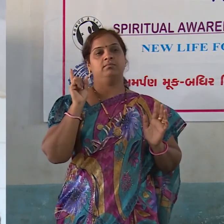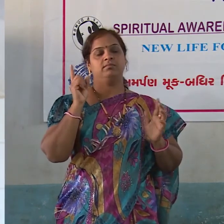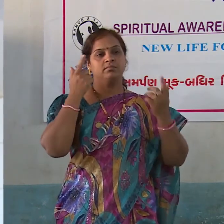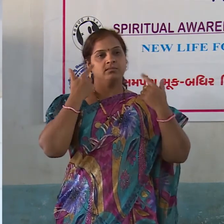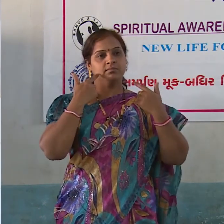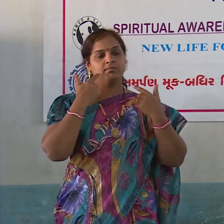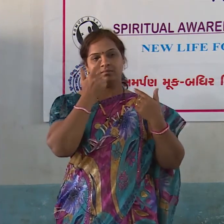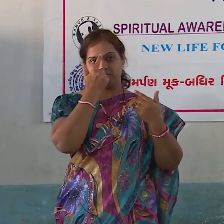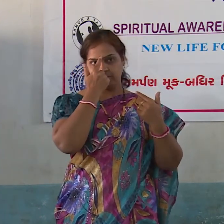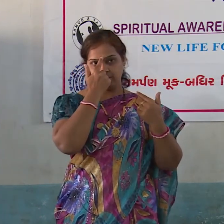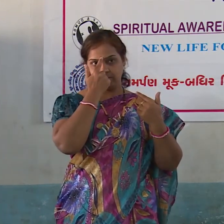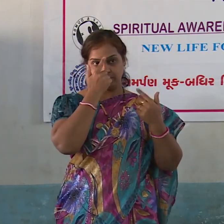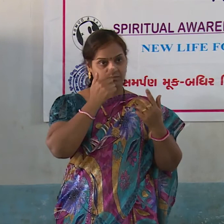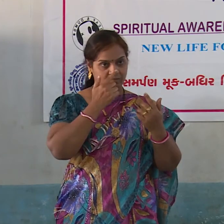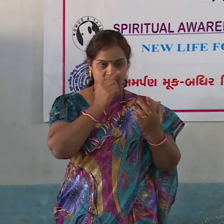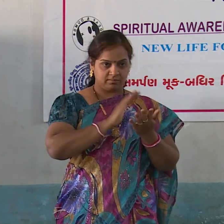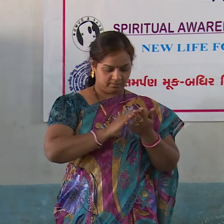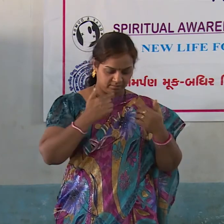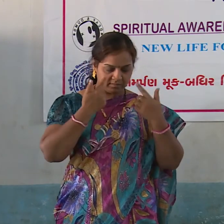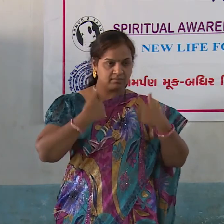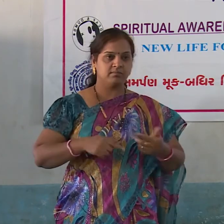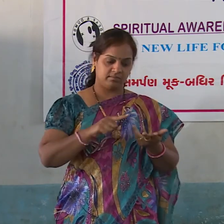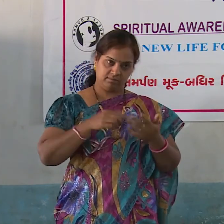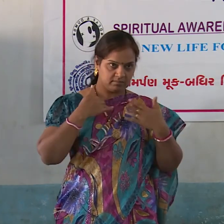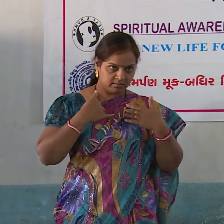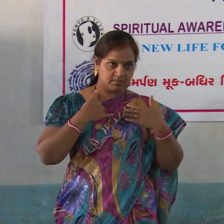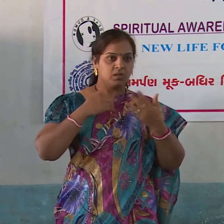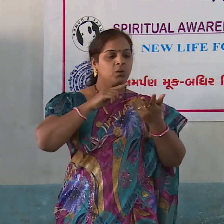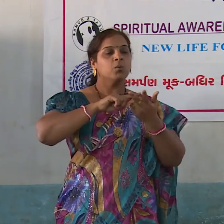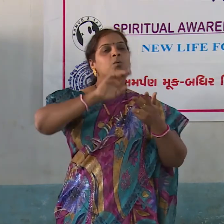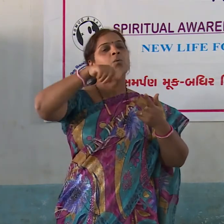आत्मा एक शरीर धारण कर पाठ बजाती है,